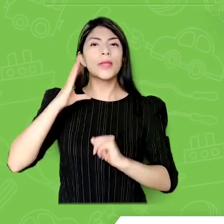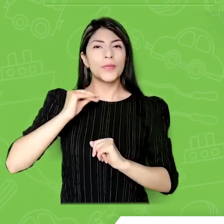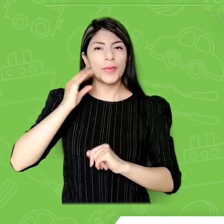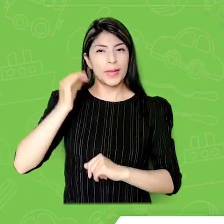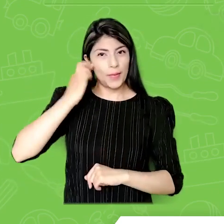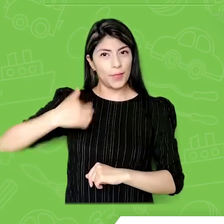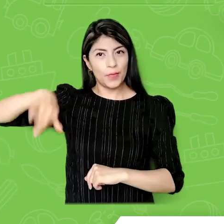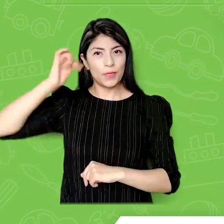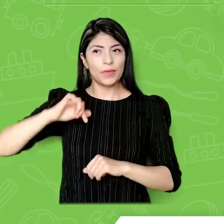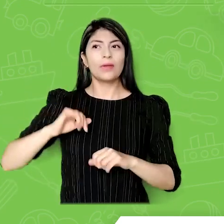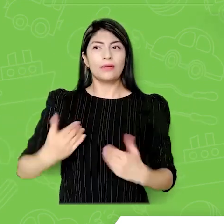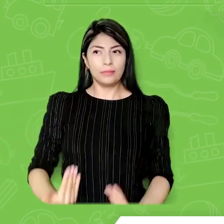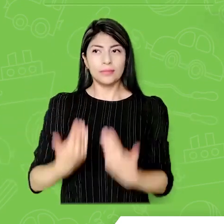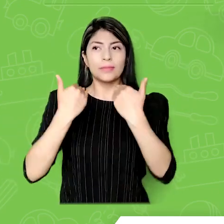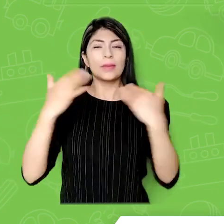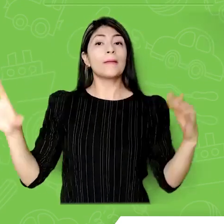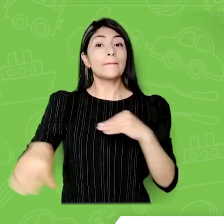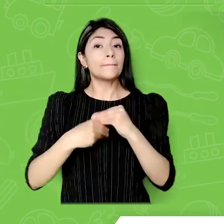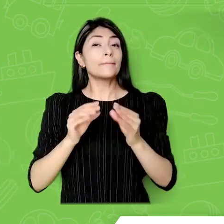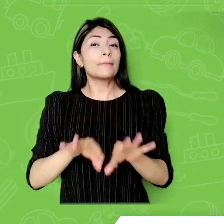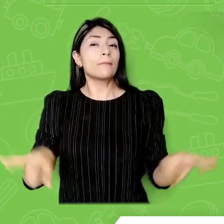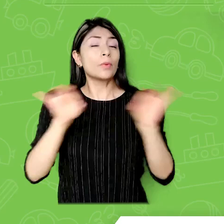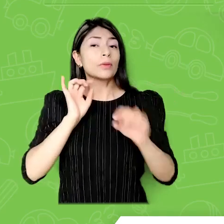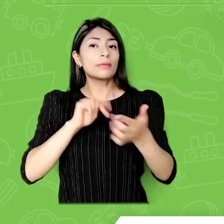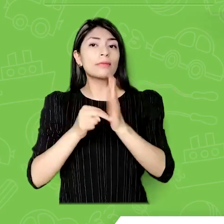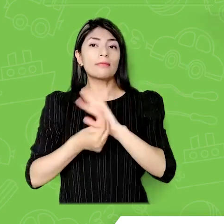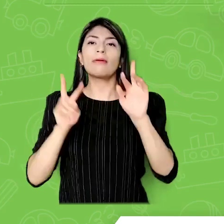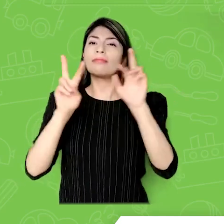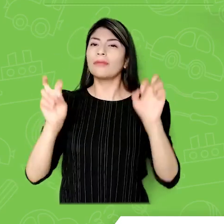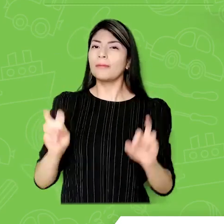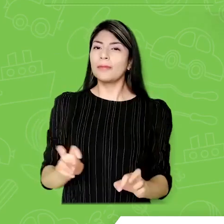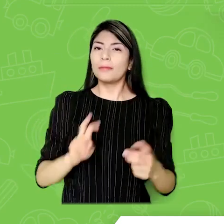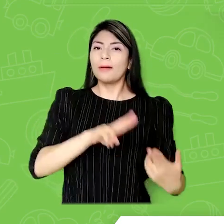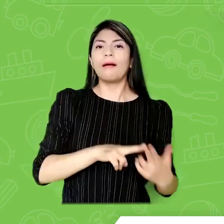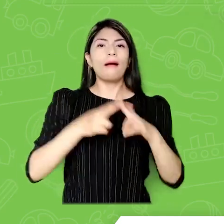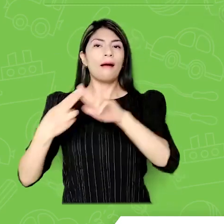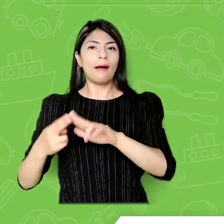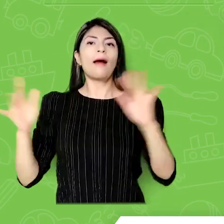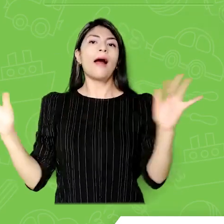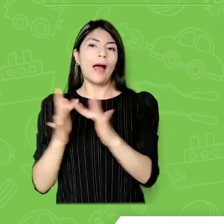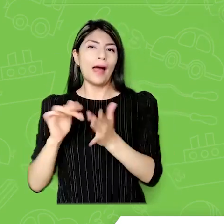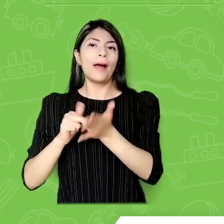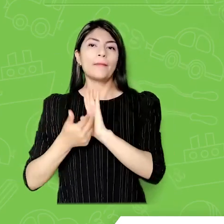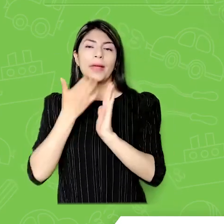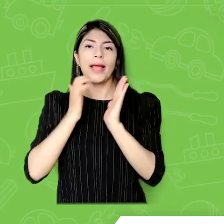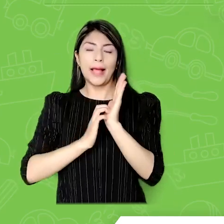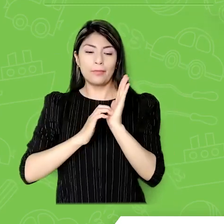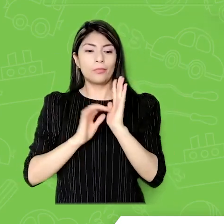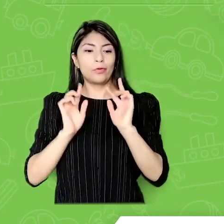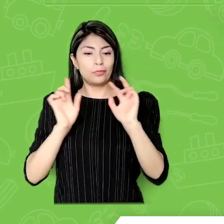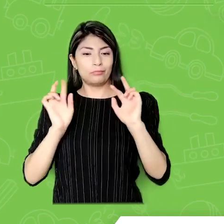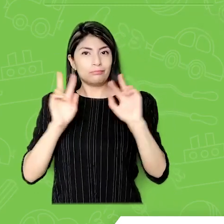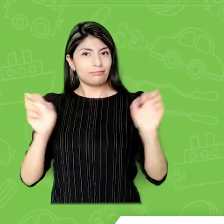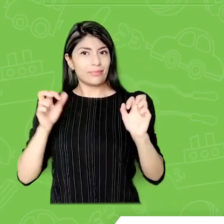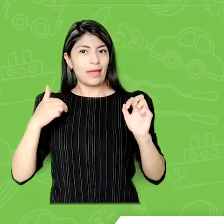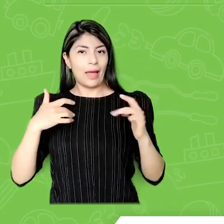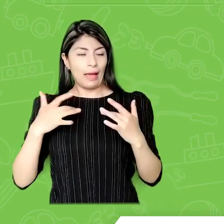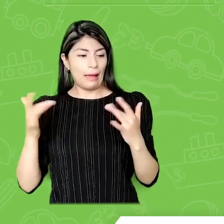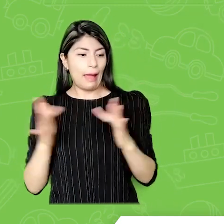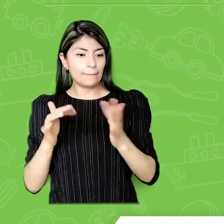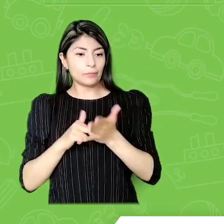válida, siempre y cuando su contenido se relacione directamente con el programa académico cursado. El